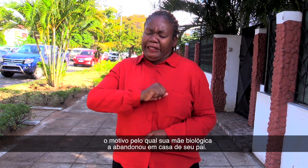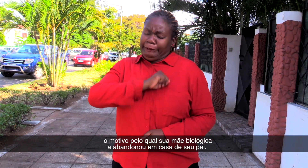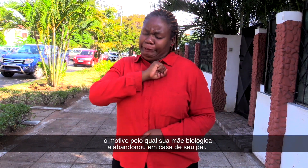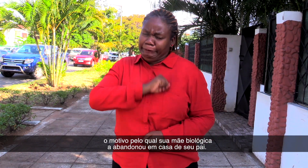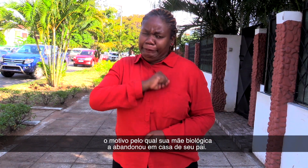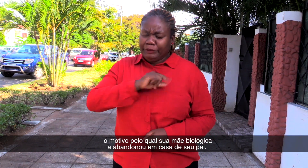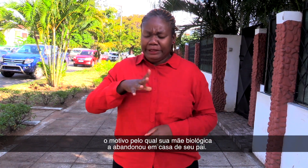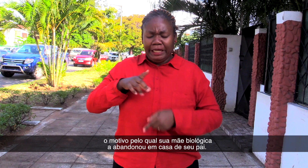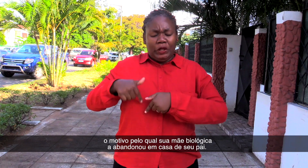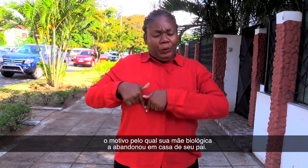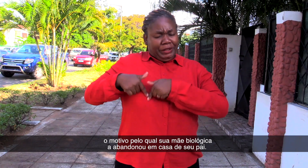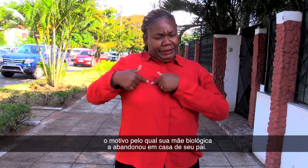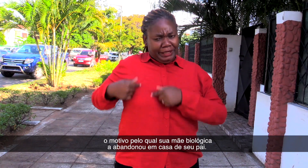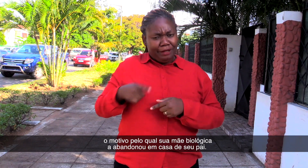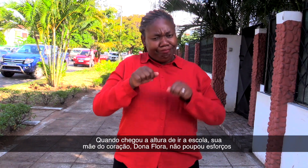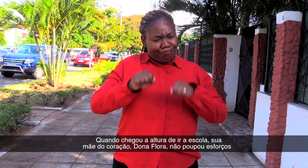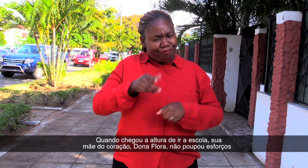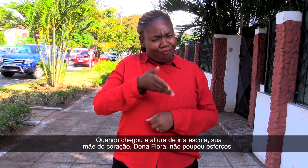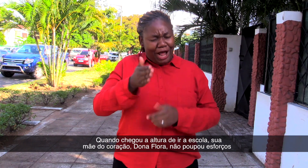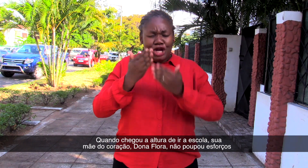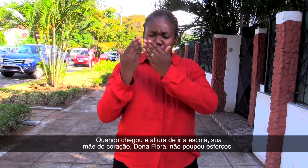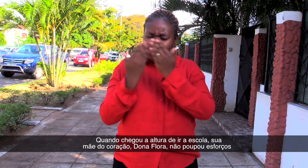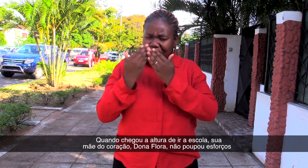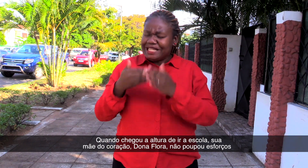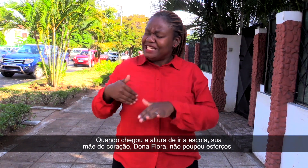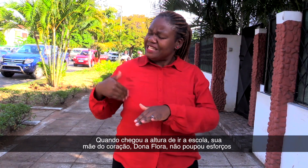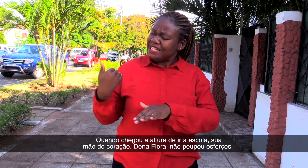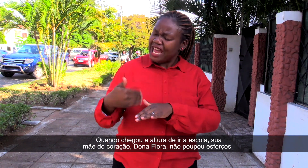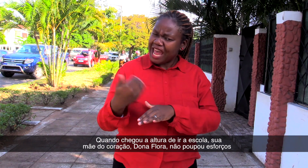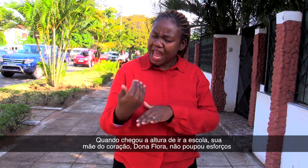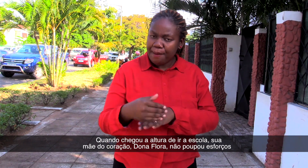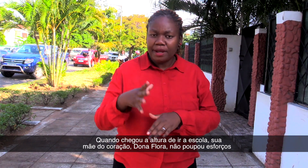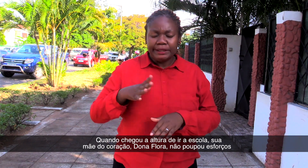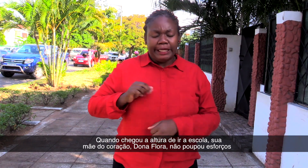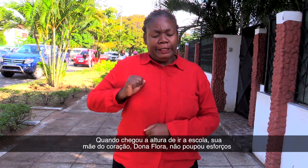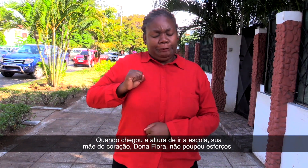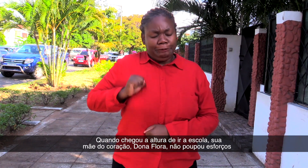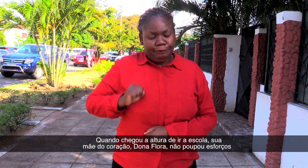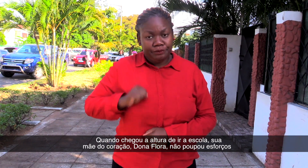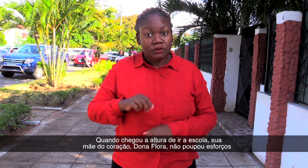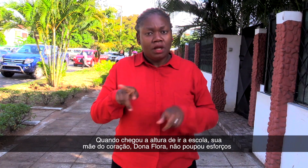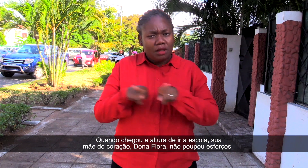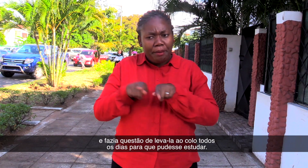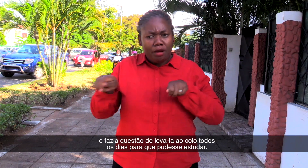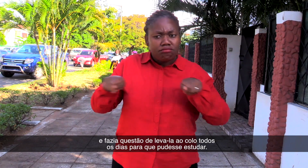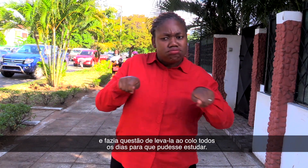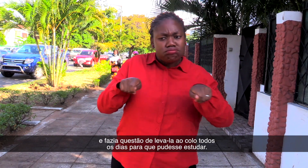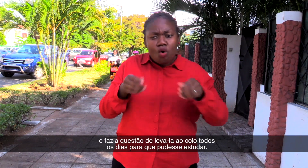abandonou em casa de seu pai. Quando chegou a altura de ir à escola, sua mãe do coração, Dona Flora, não poupou esforços e fazia